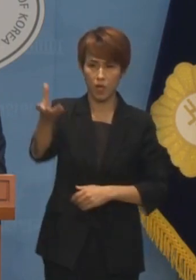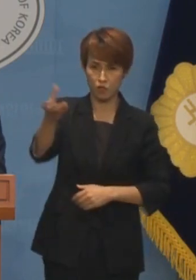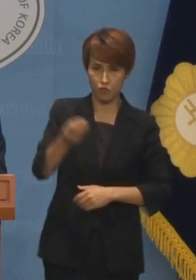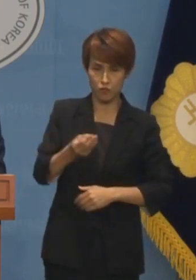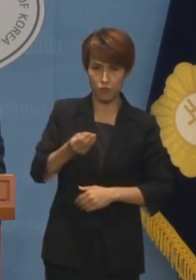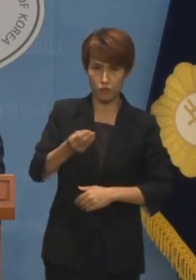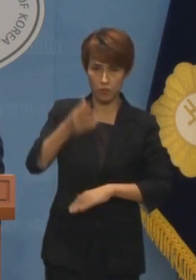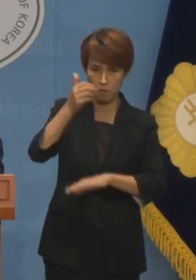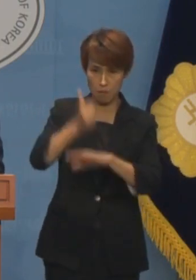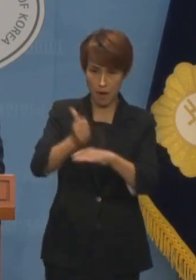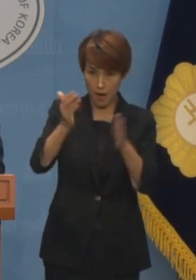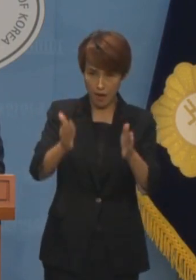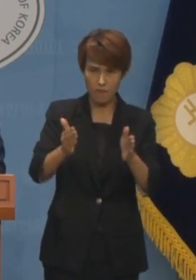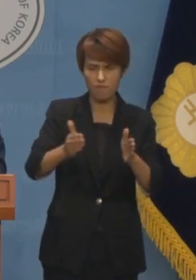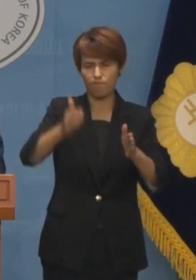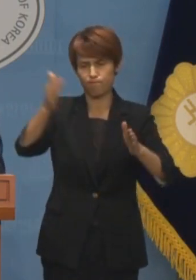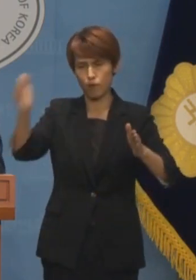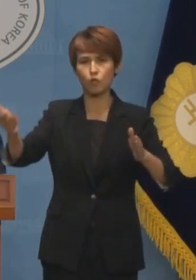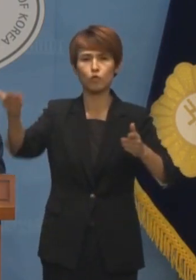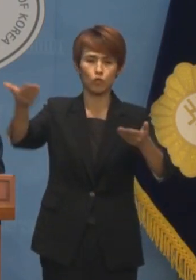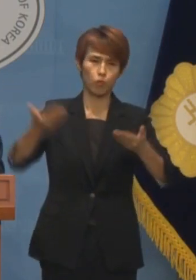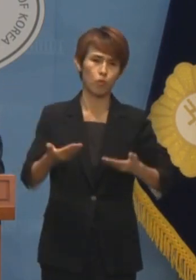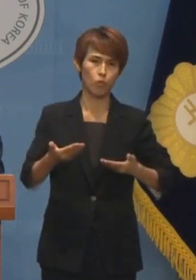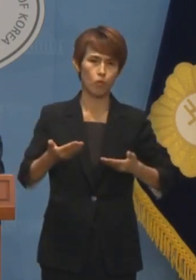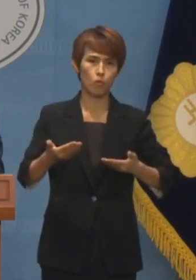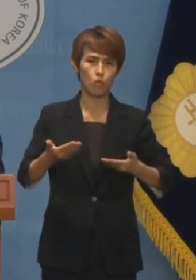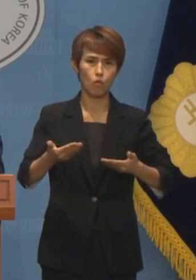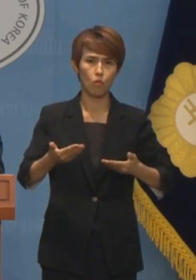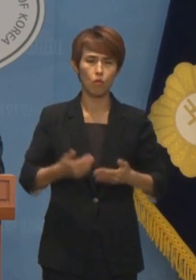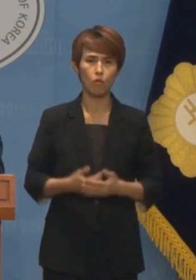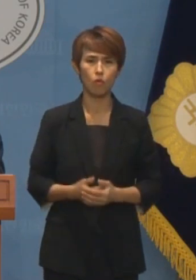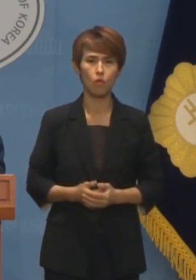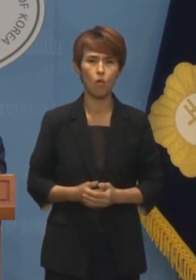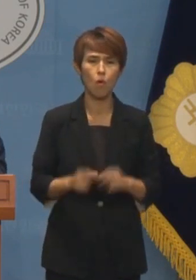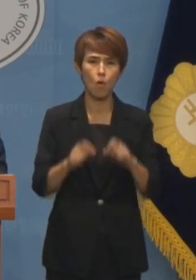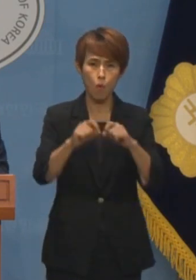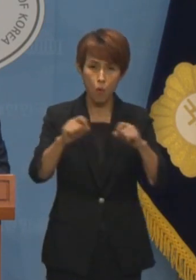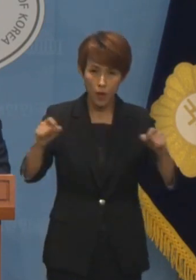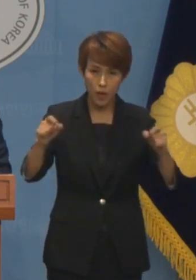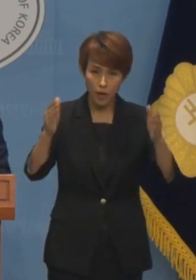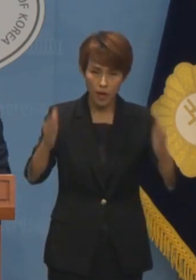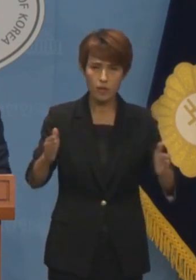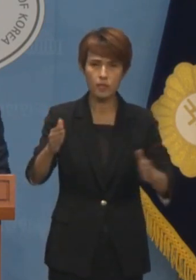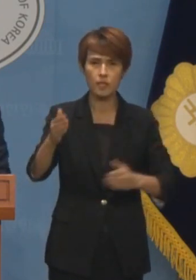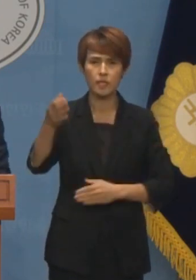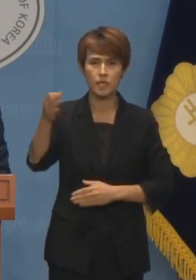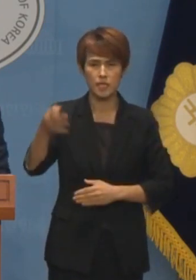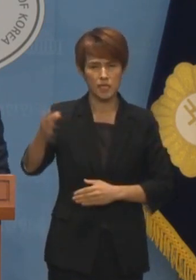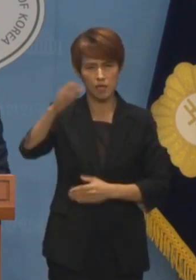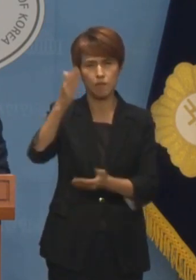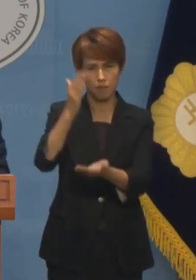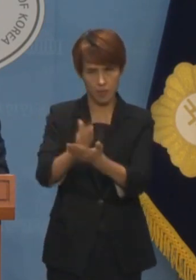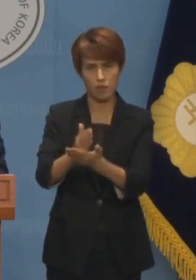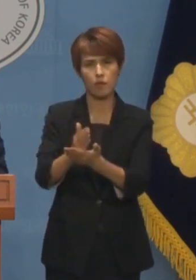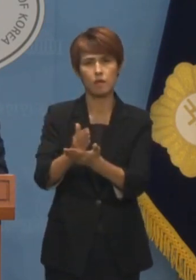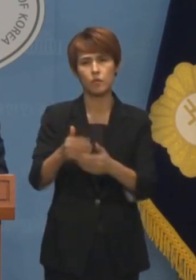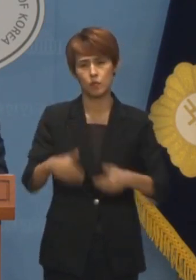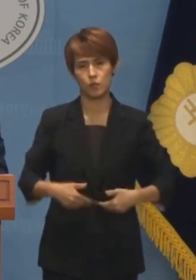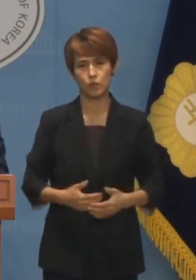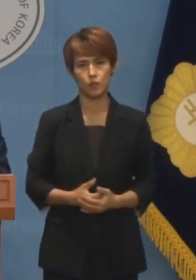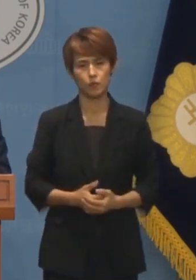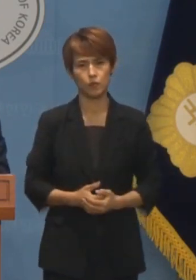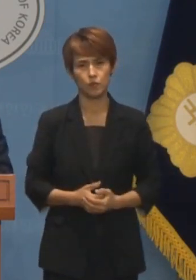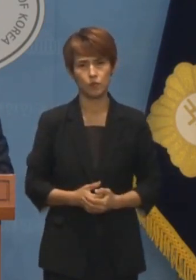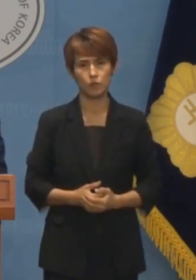연장 기한을 대폭 확대하고 장기저리 또는 장기 무이자로 진행해야 합니다.